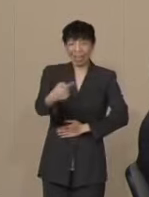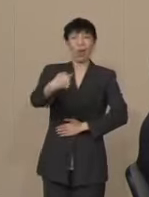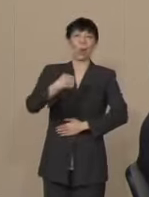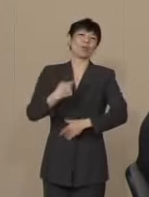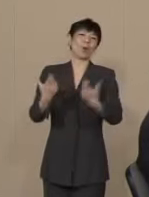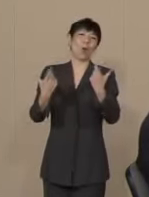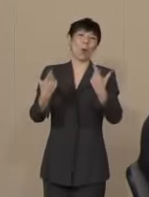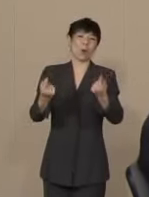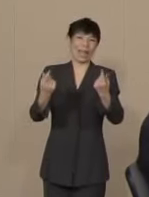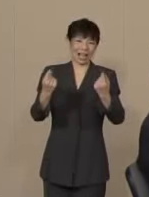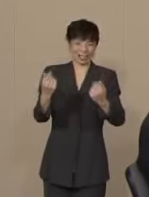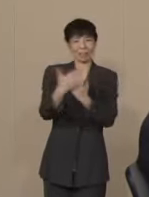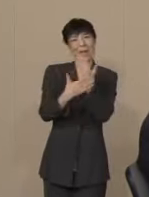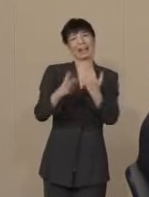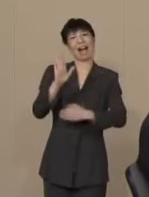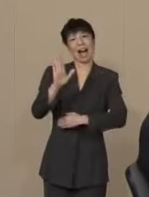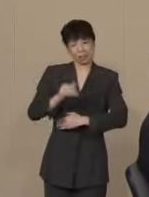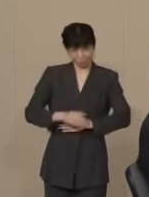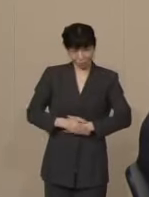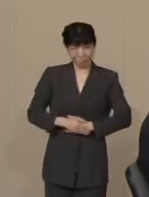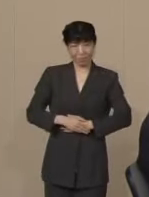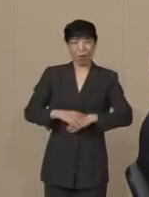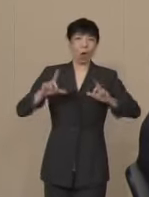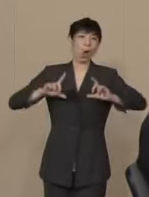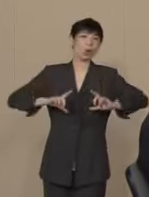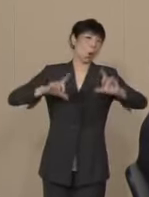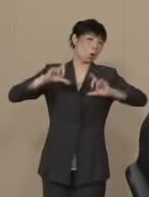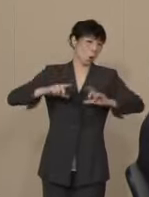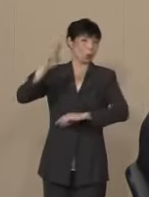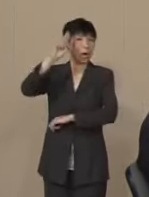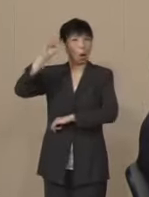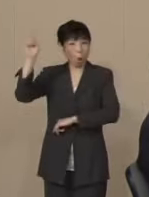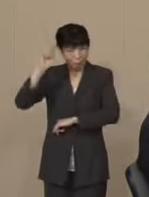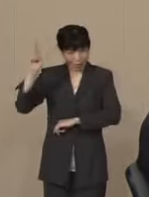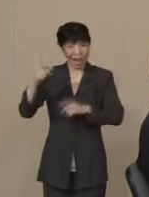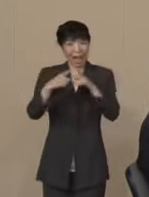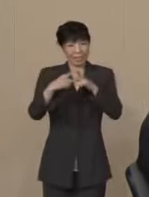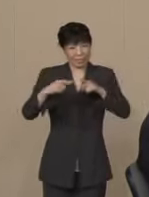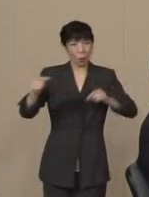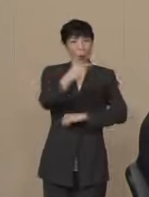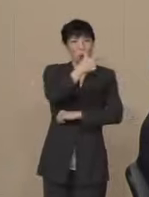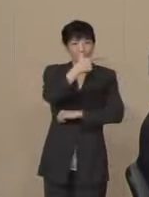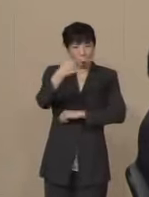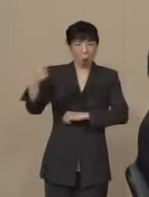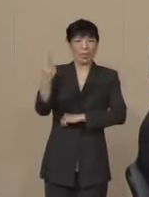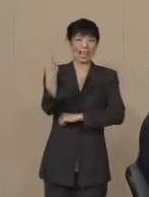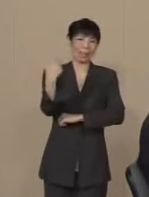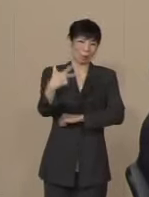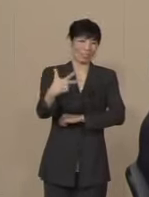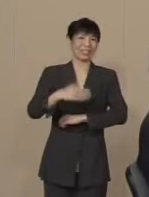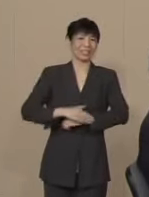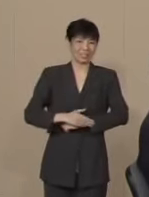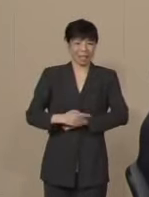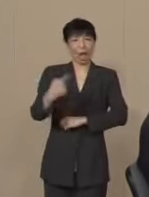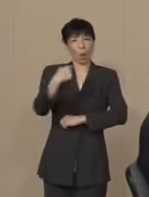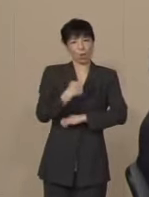と登る二人のため、